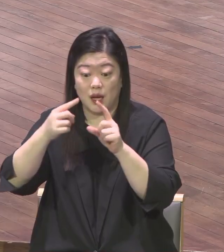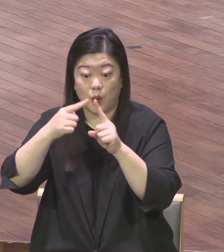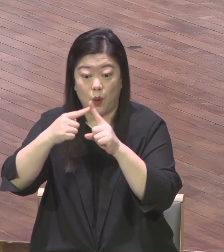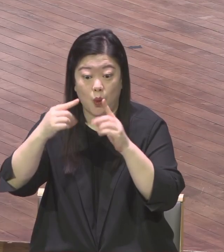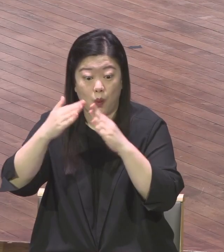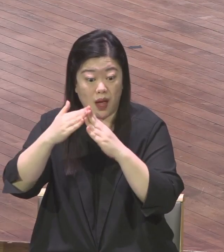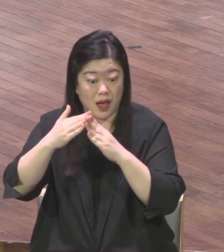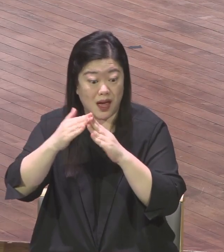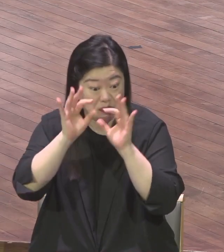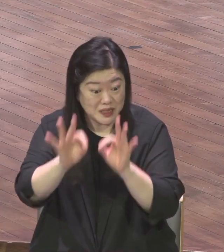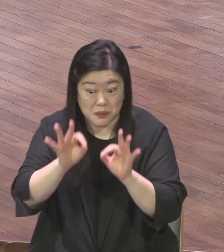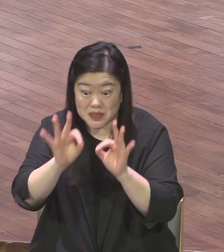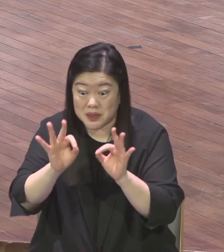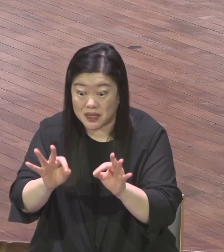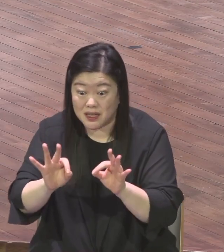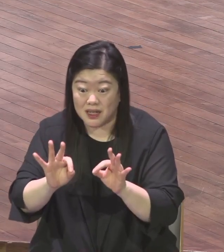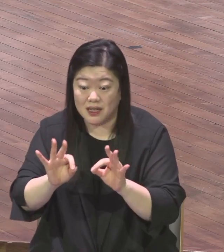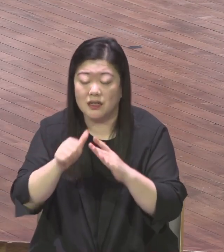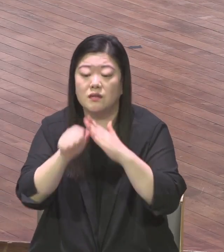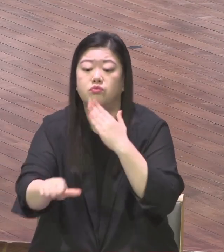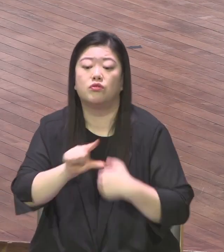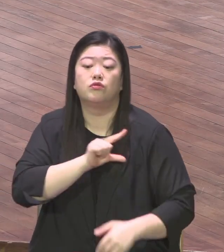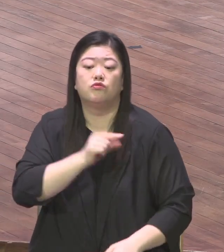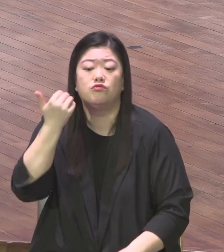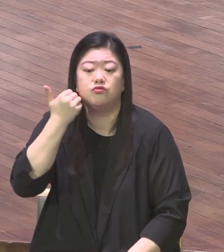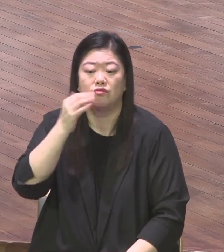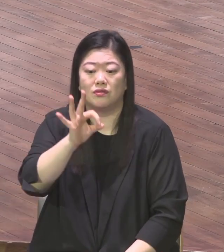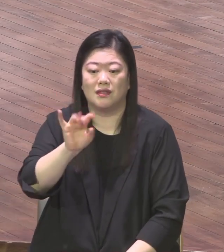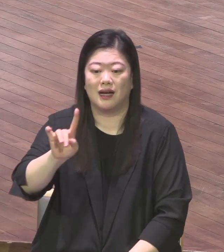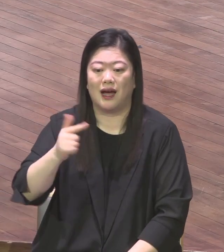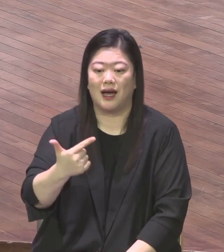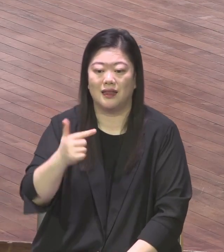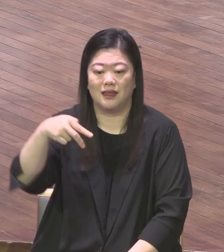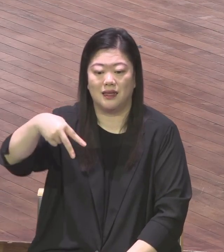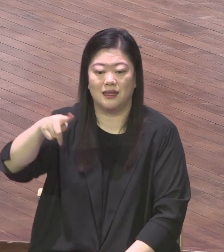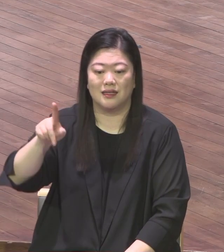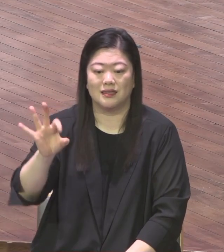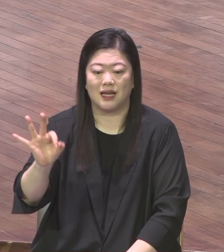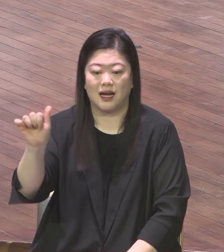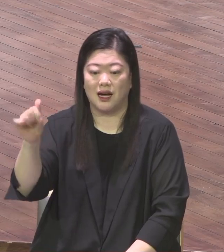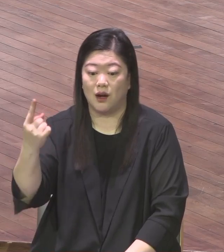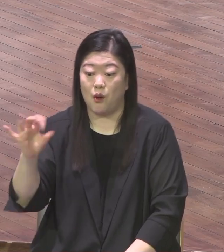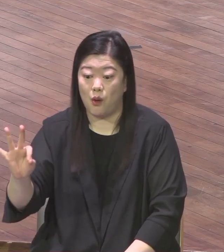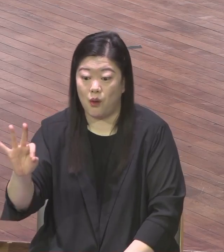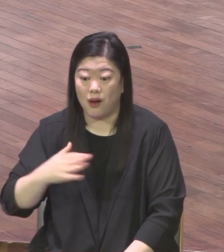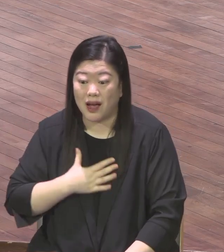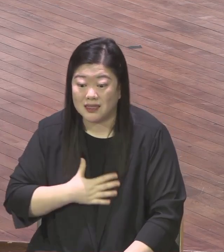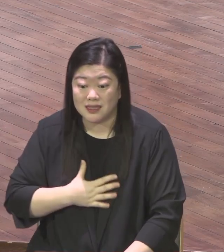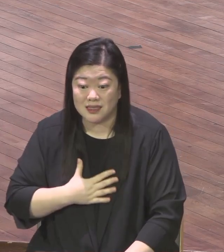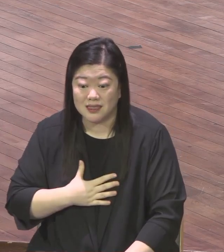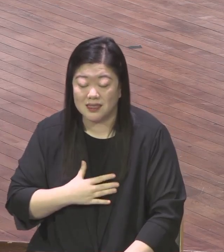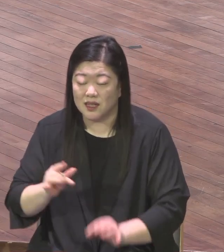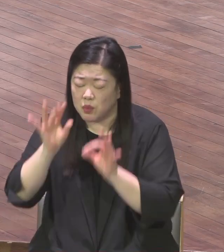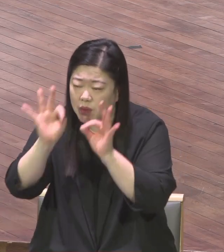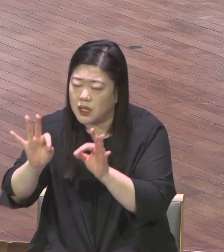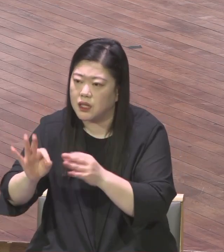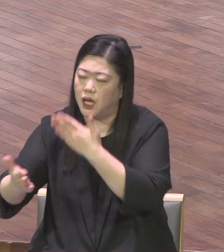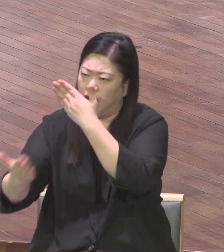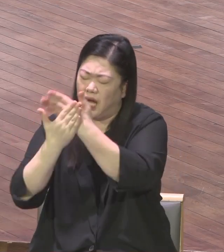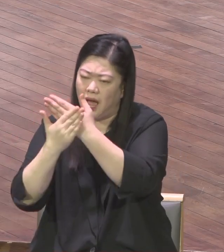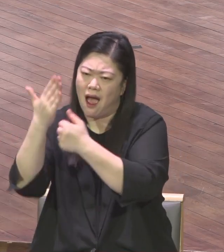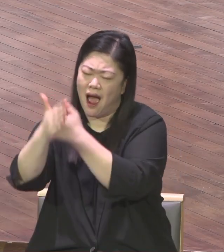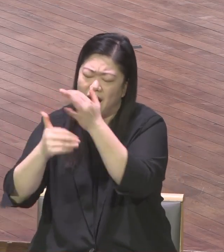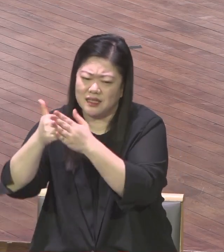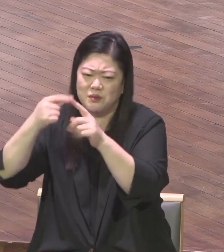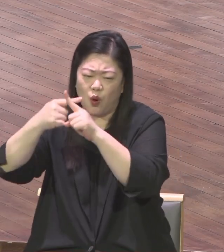도시 전체마다 경기도 가도 막 중요한 자리마다 하나님의 교회가 그냥 사거리에 모든 사람 보는 그